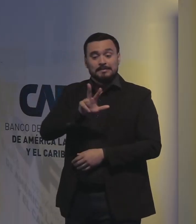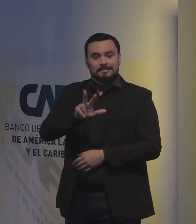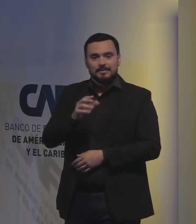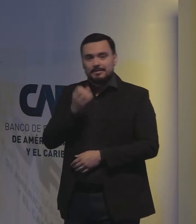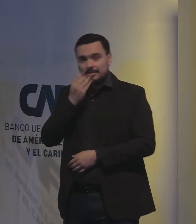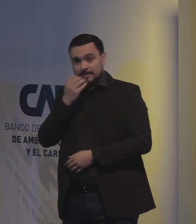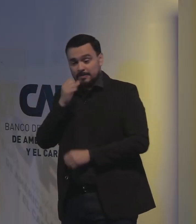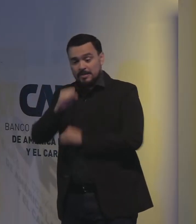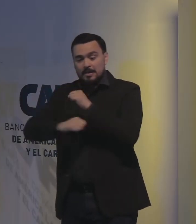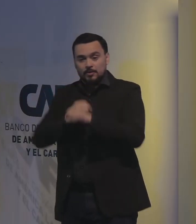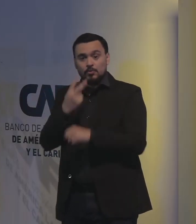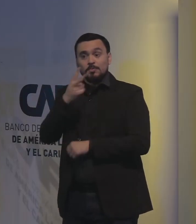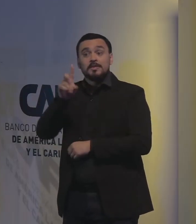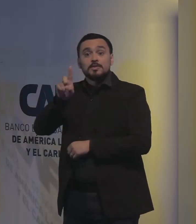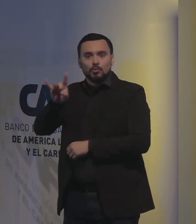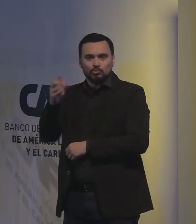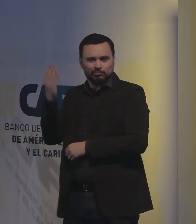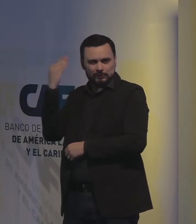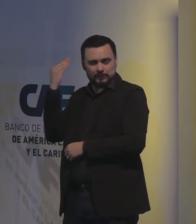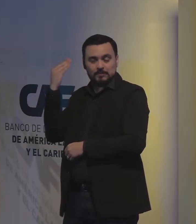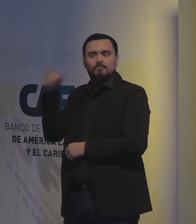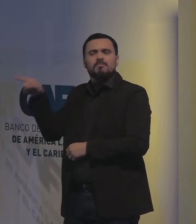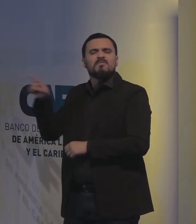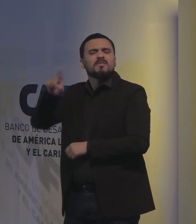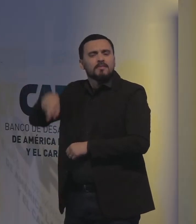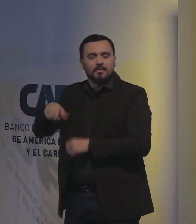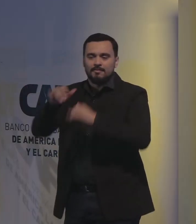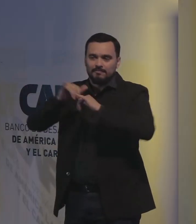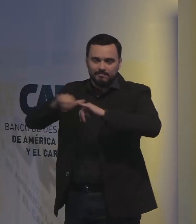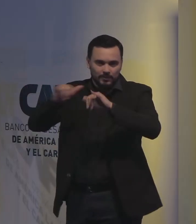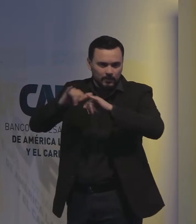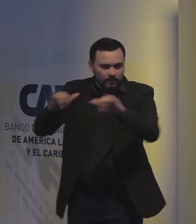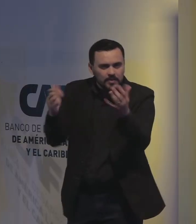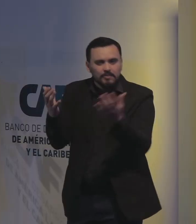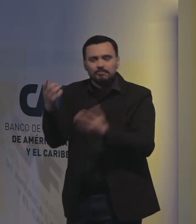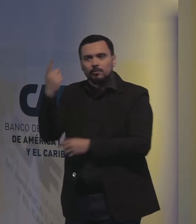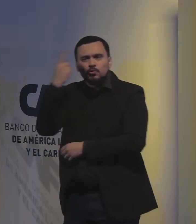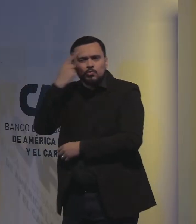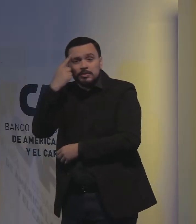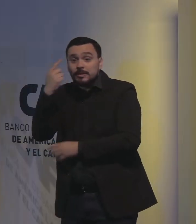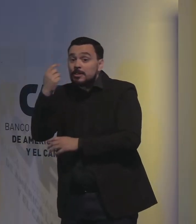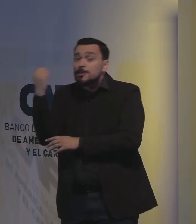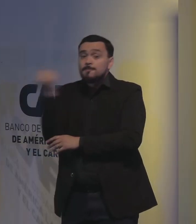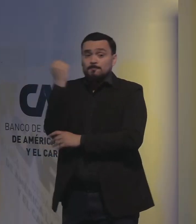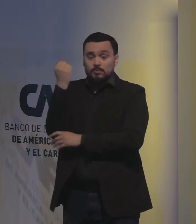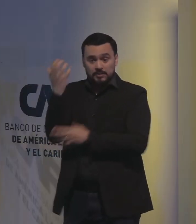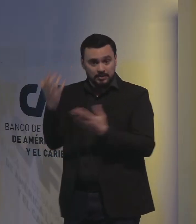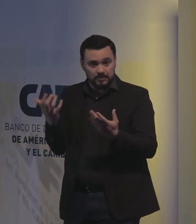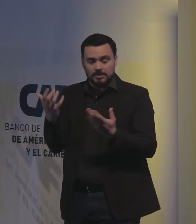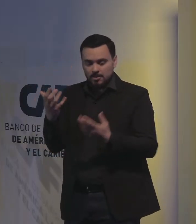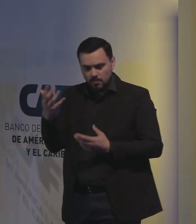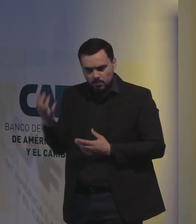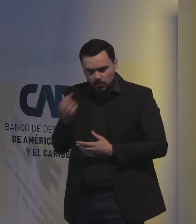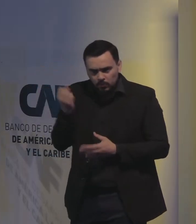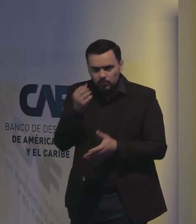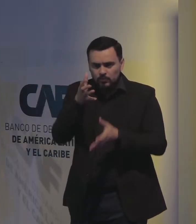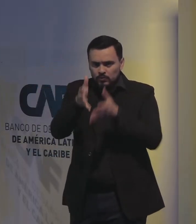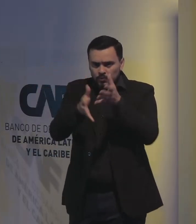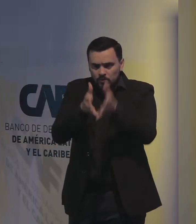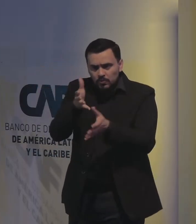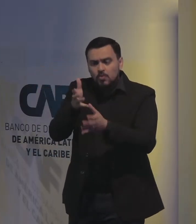del 2018, para promover y concienciar sobre la importancia del uso y la promoción